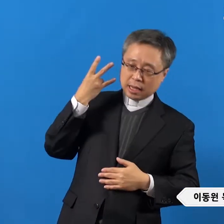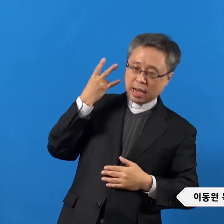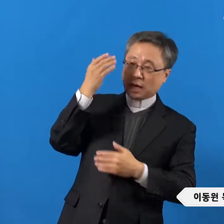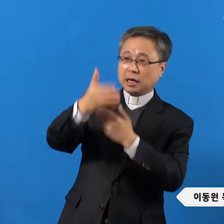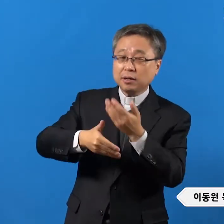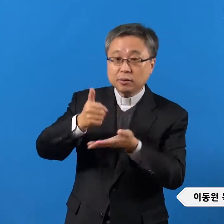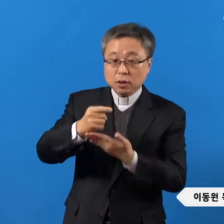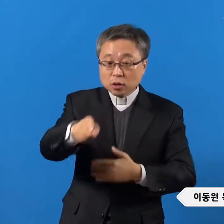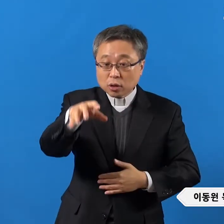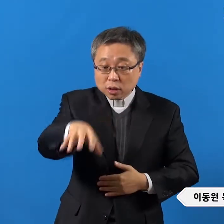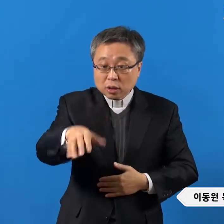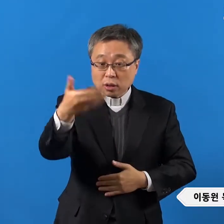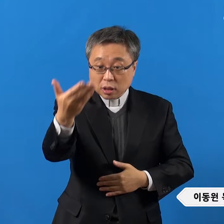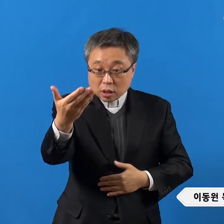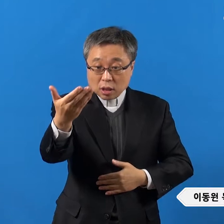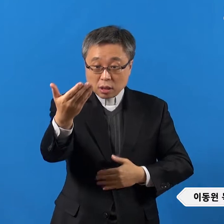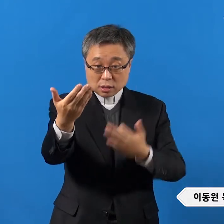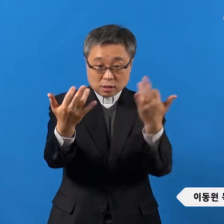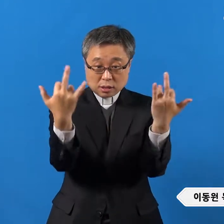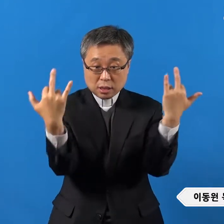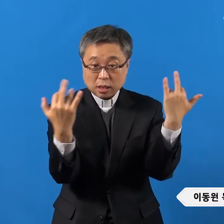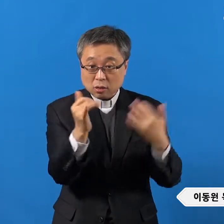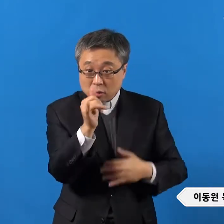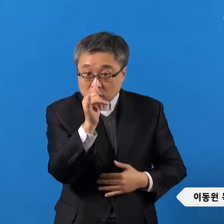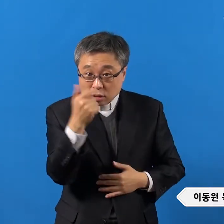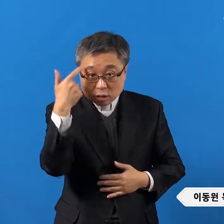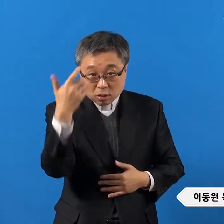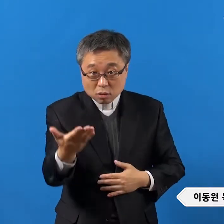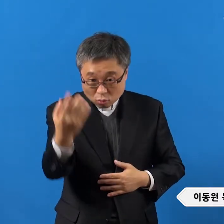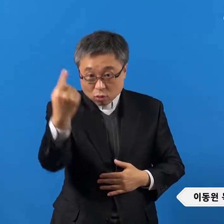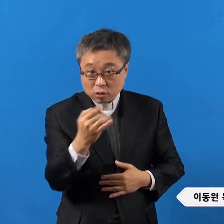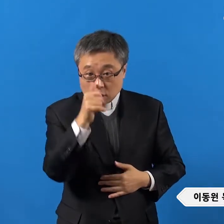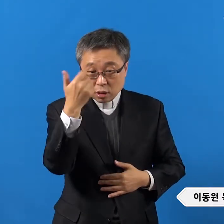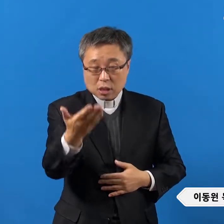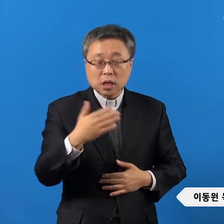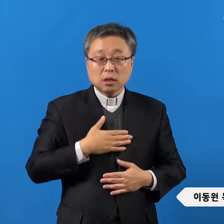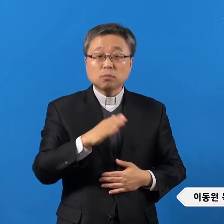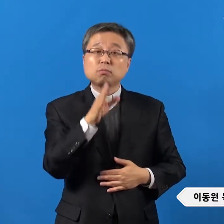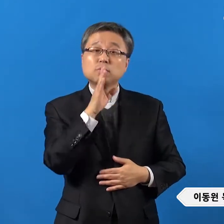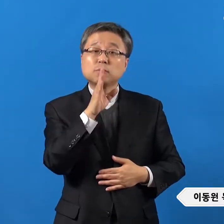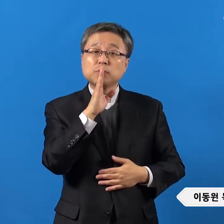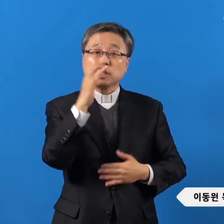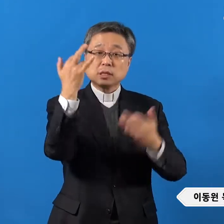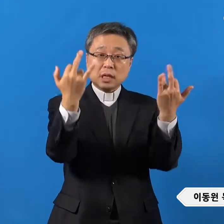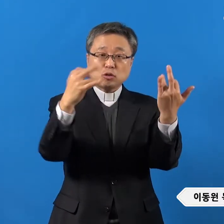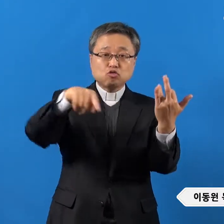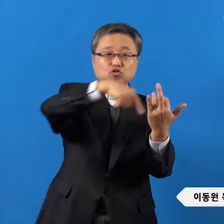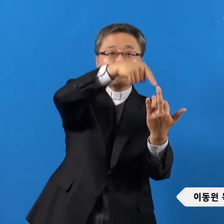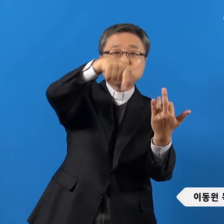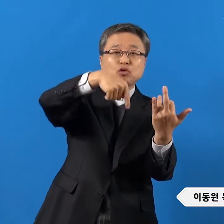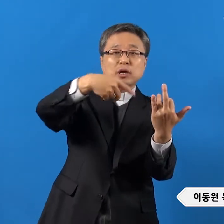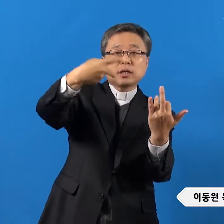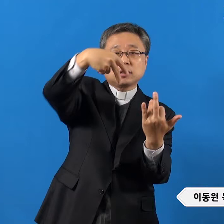여기 네가 지금 산에 와 있지? 그러네요. 이 산 중턱에 서 있어라. 산 중턱에 서